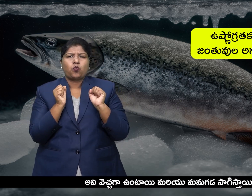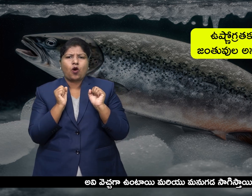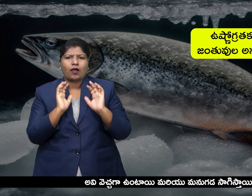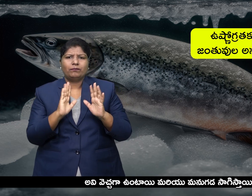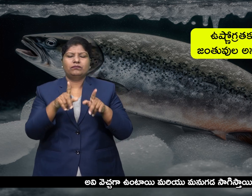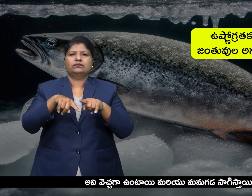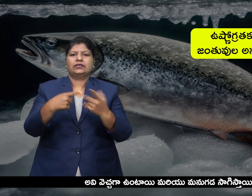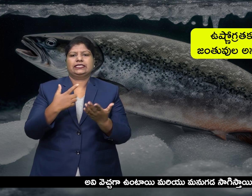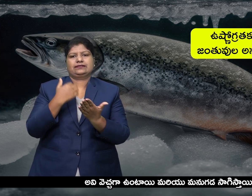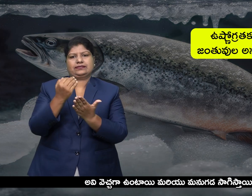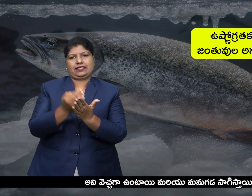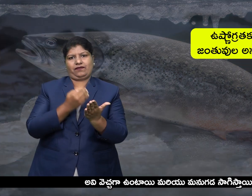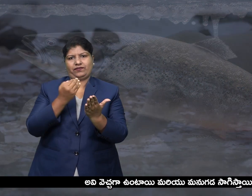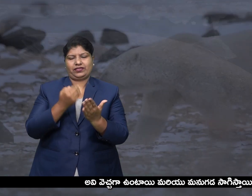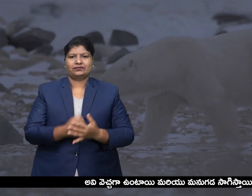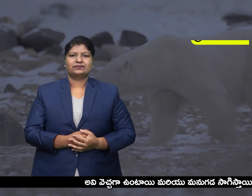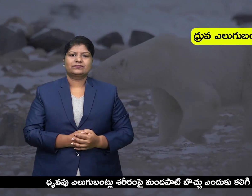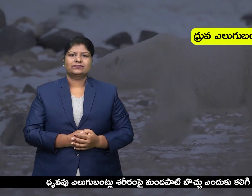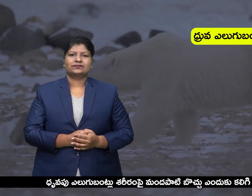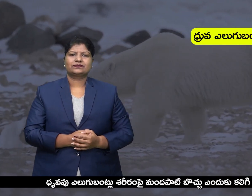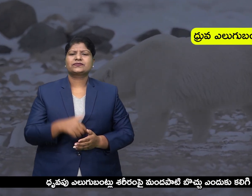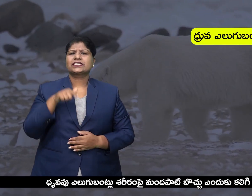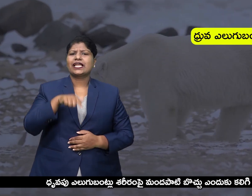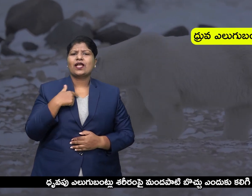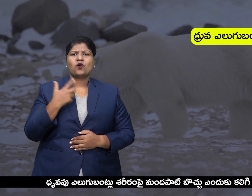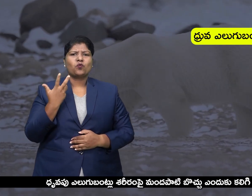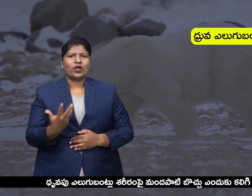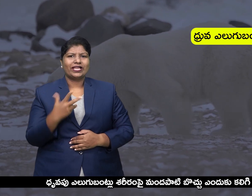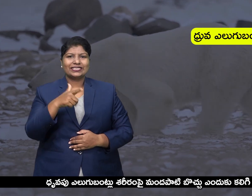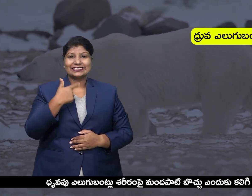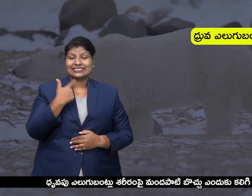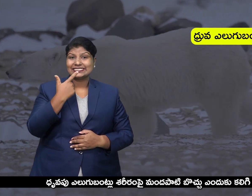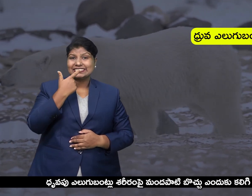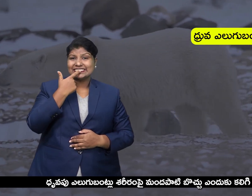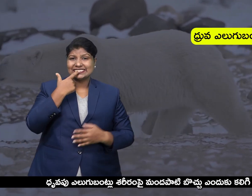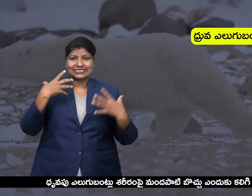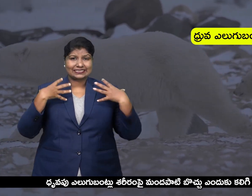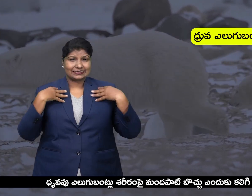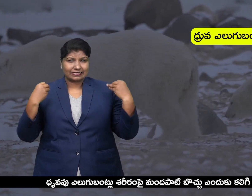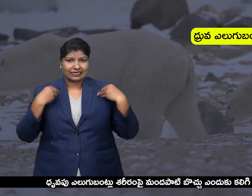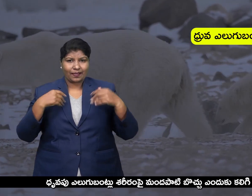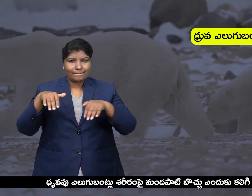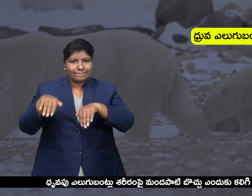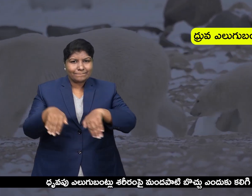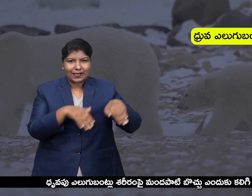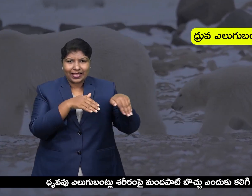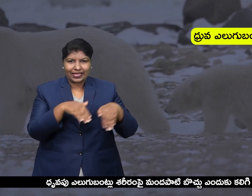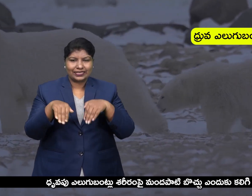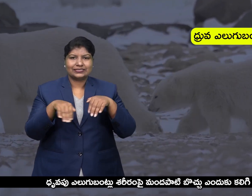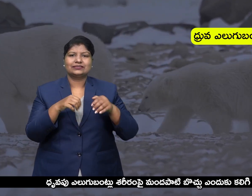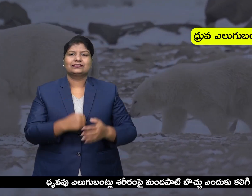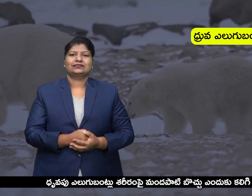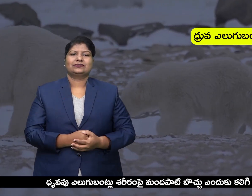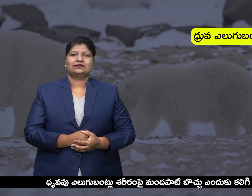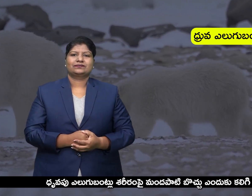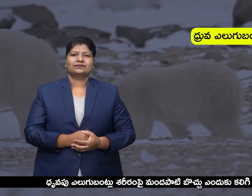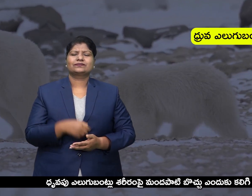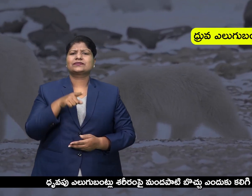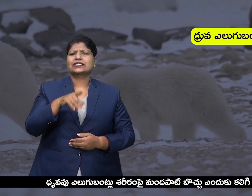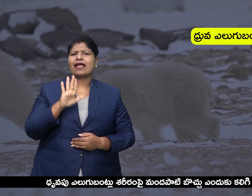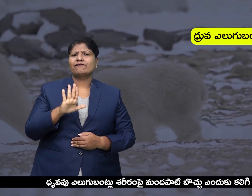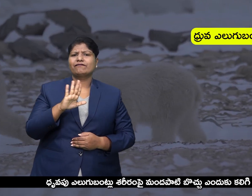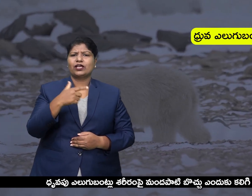మరియు మనుగడ సాగిస్తాయి. ధ్రువపు ఎలుగుబంట్లు శరీరంపై మందపాటి బొచ్చు ఎందుకు కలిగుంటాయి?